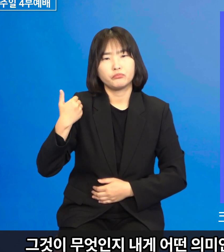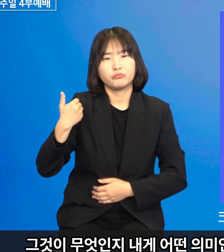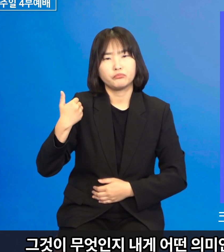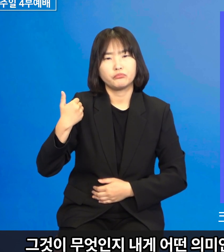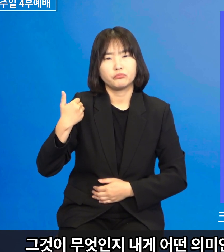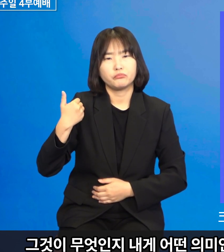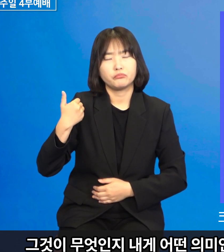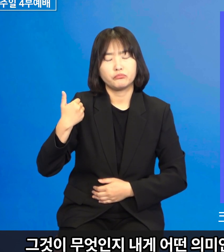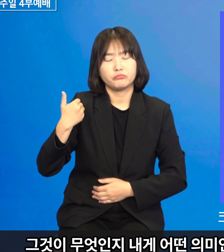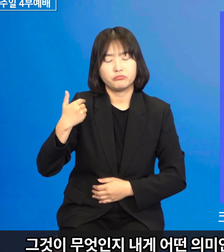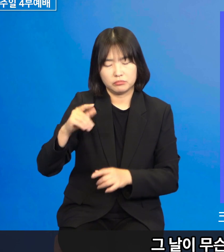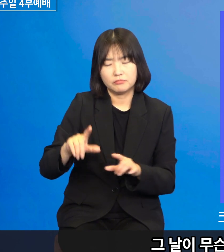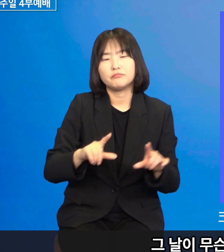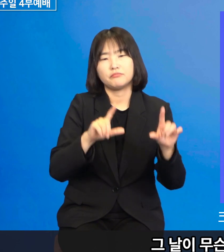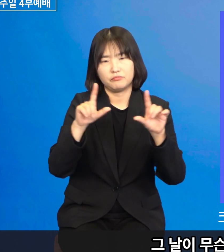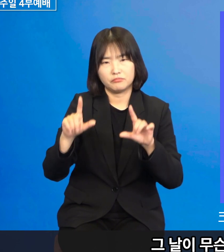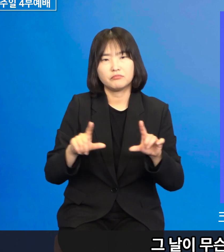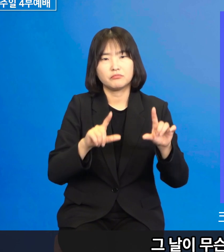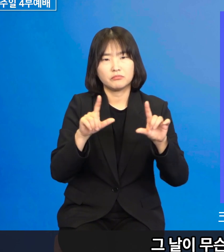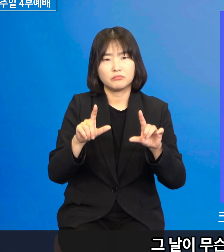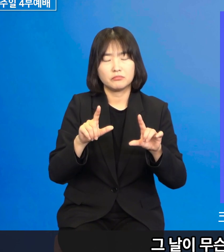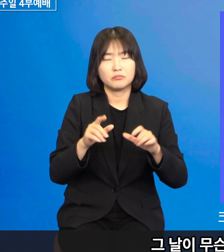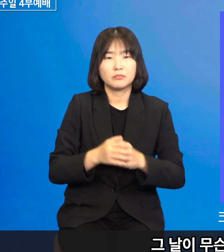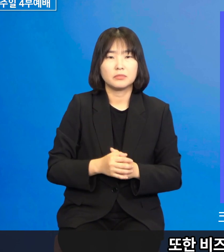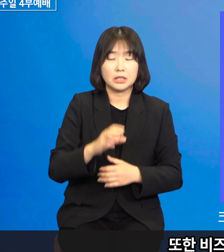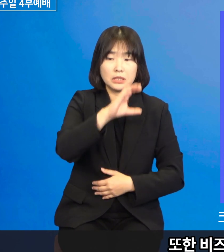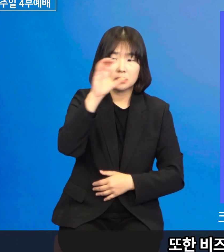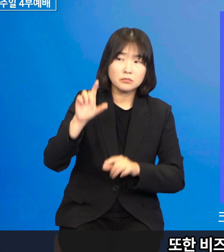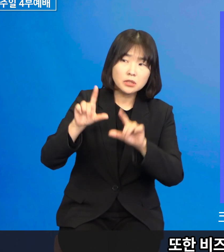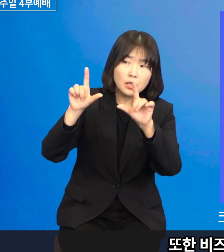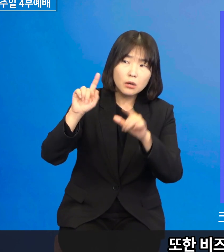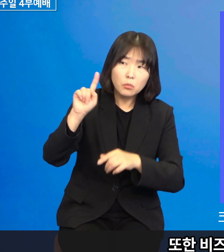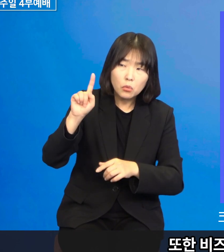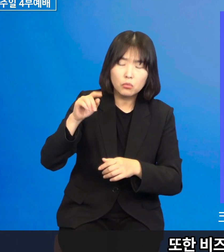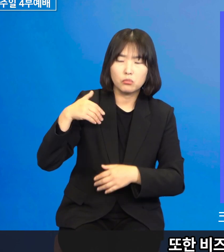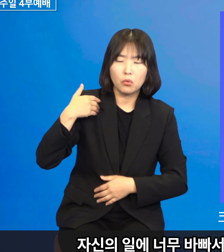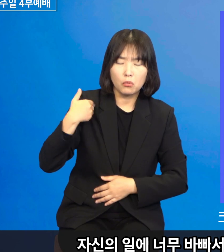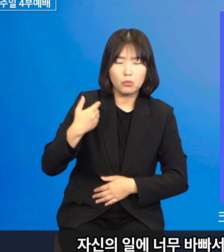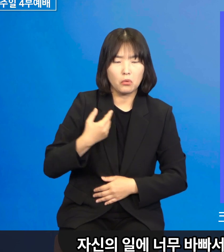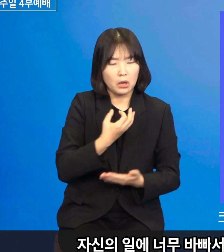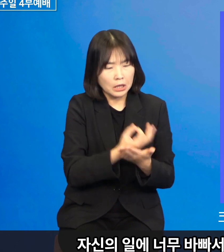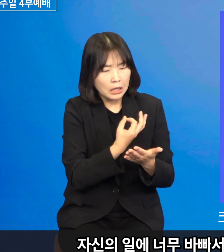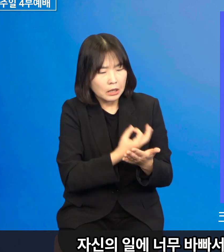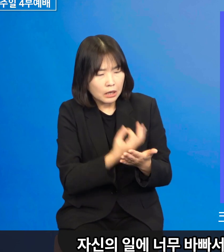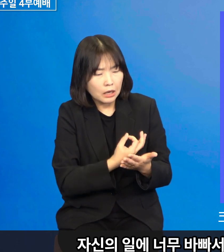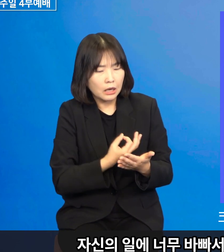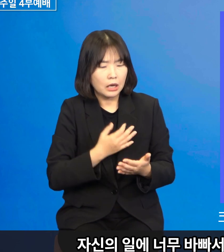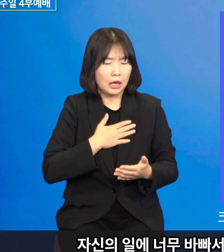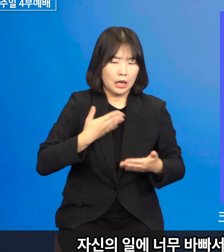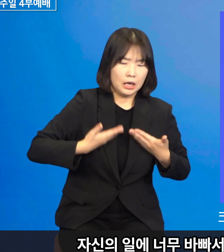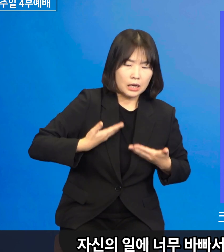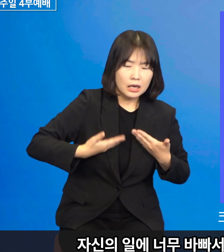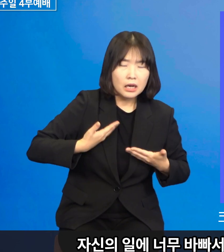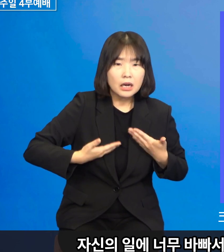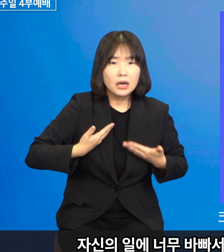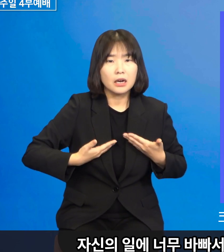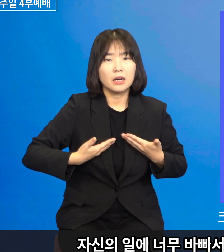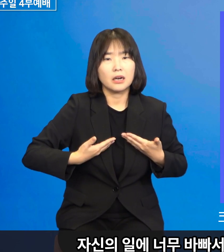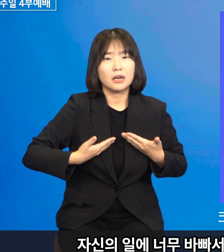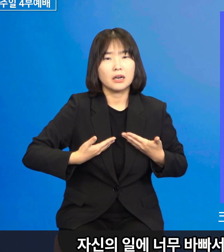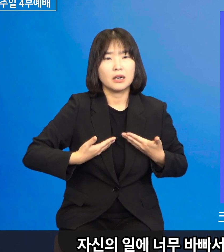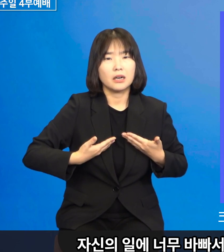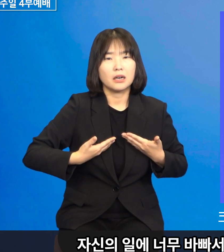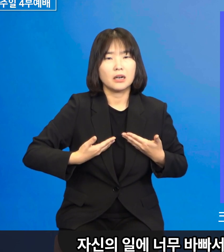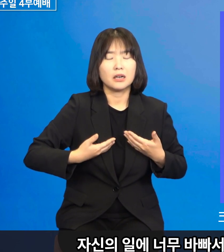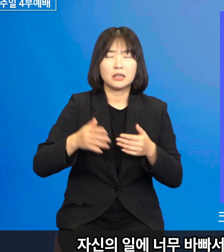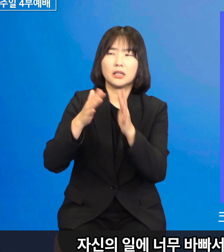보내고 있다는 거예요. 그날이 무슨 날인지 모르고, 또한 비즈니스 하느라 자신의 일에 너무 바빠서